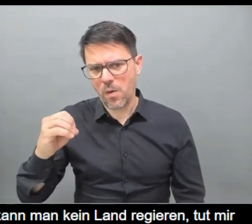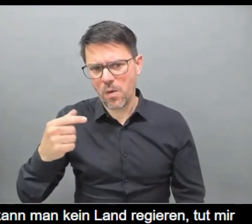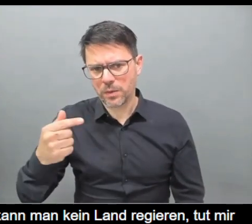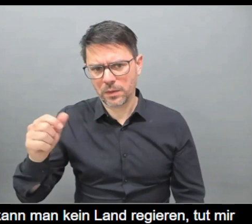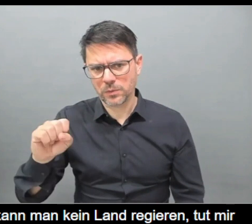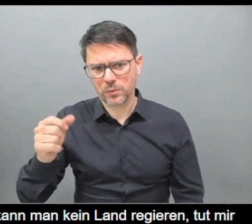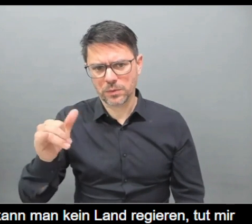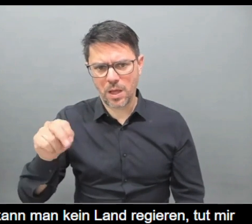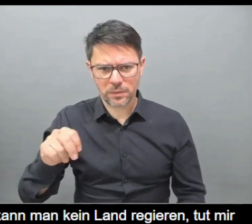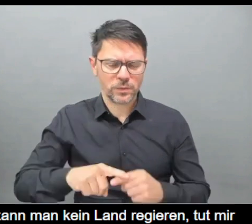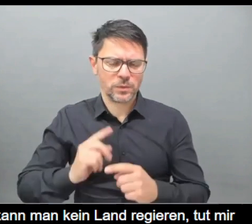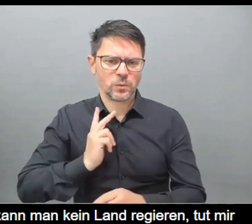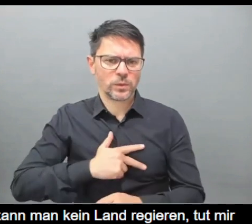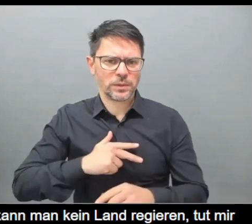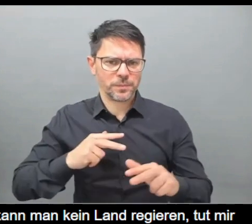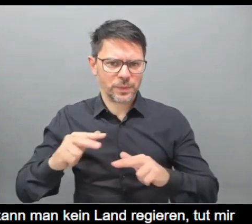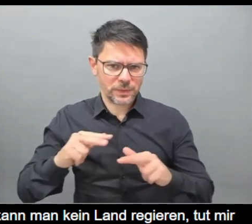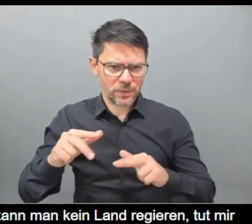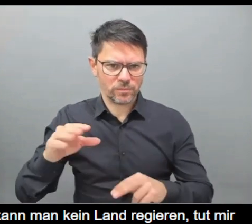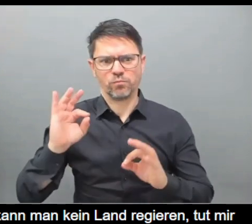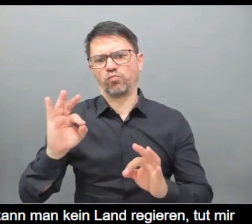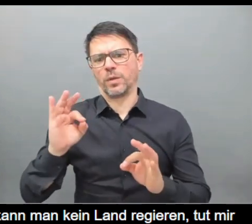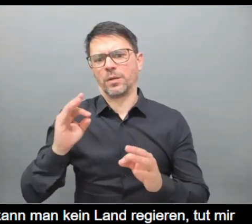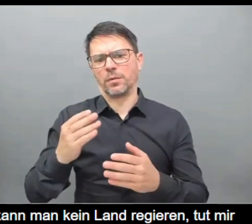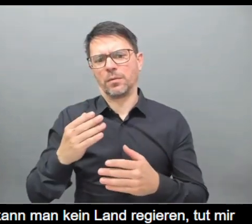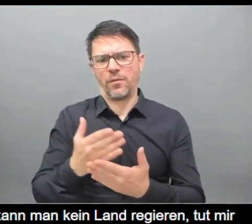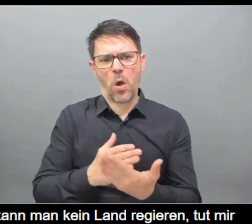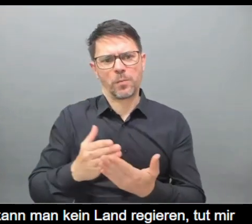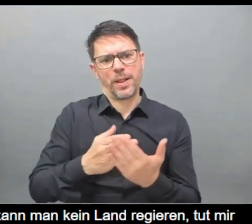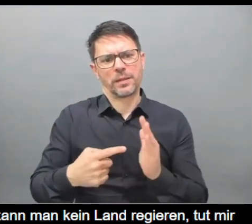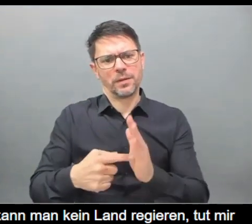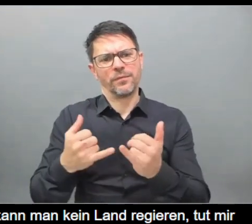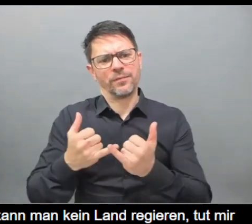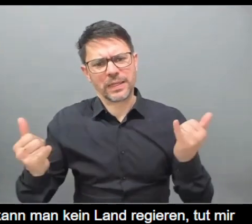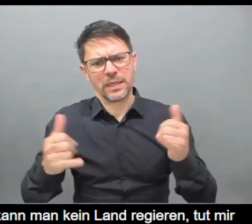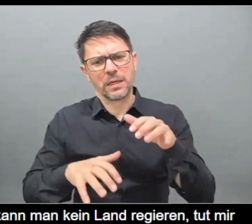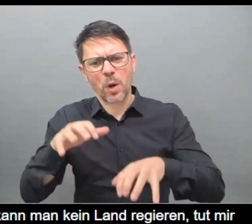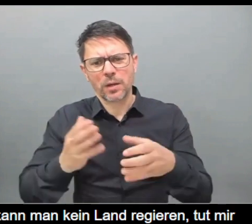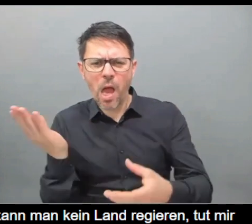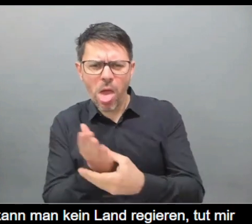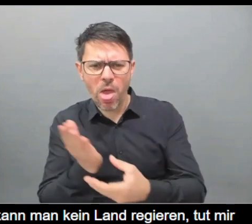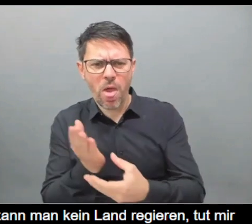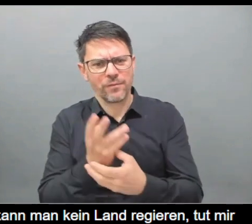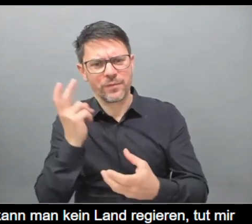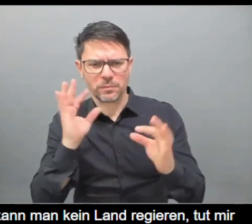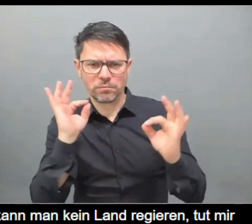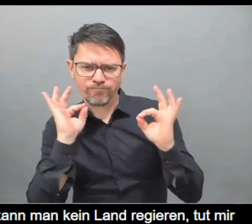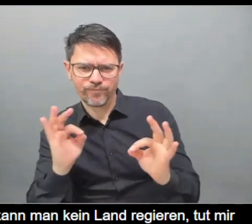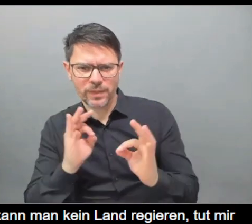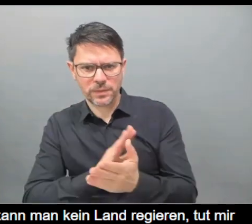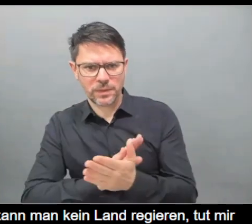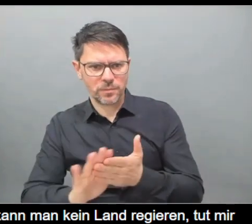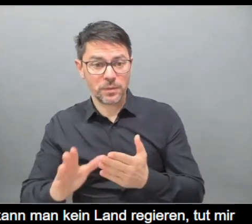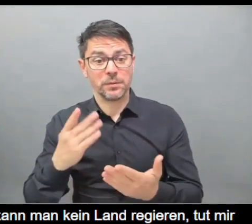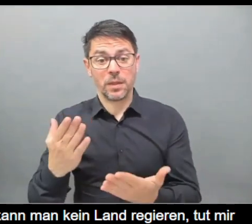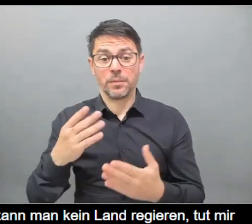künftig auf die Kappe der Staatsregierung. Die Menschen können feiern und die Vereinsvorstände haben diese Thematik